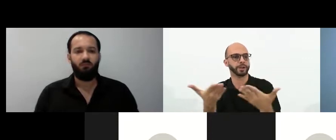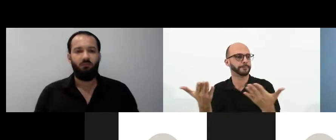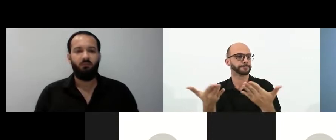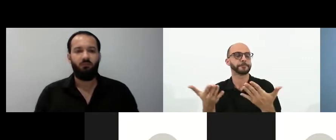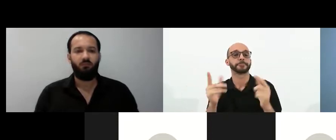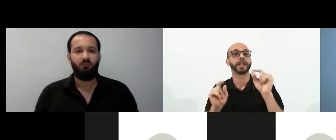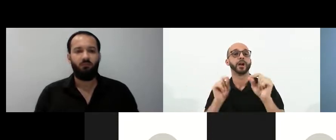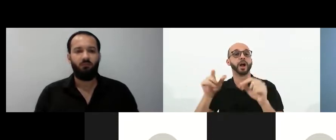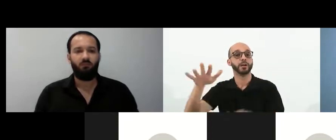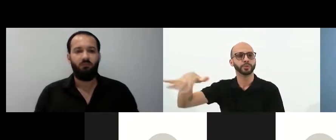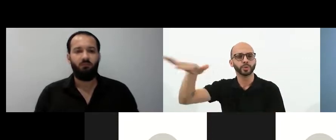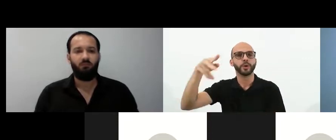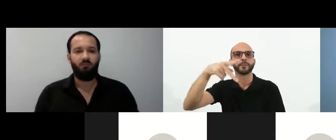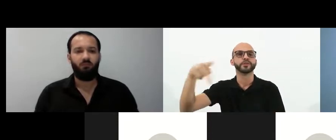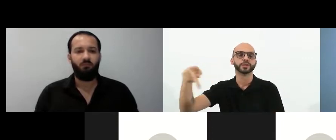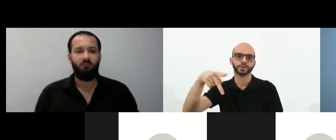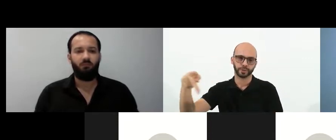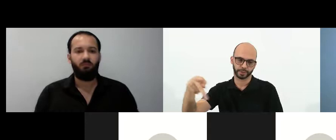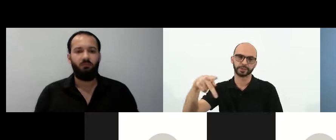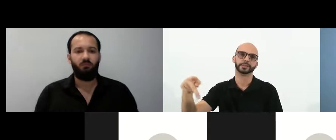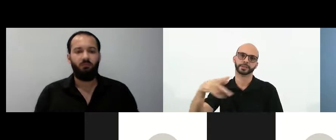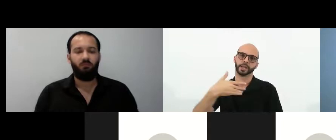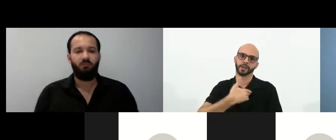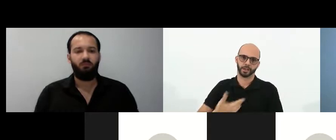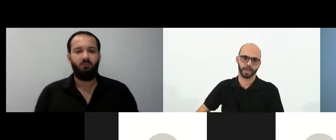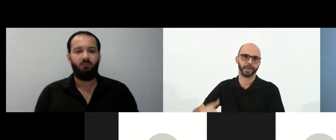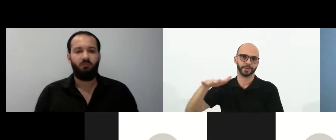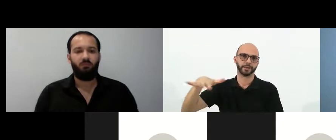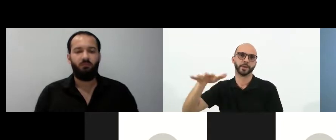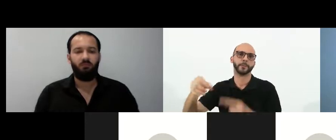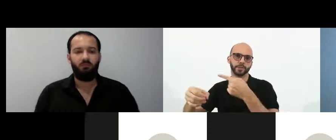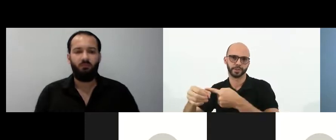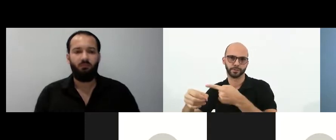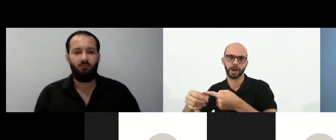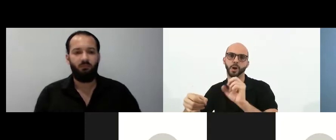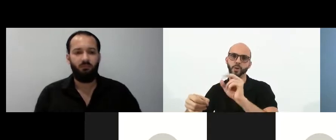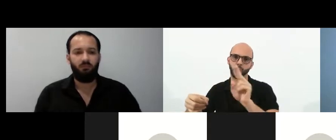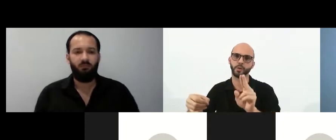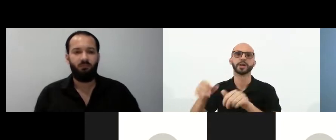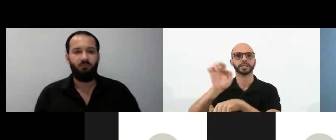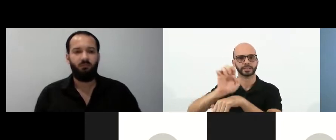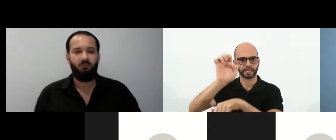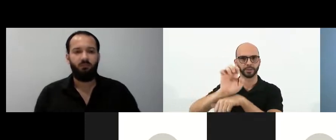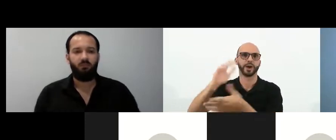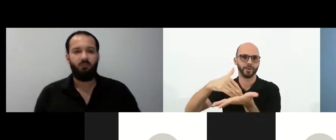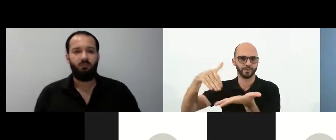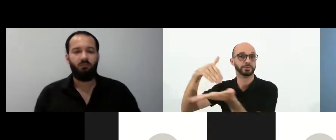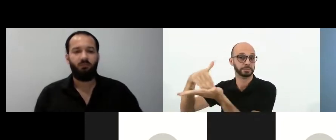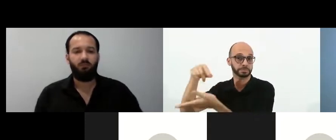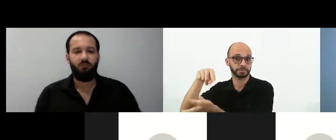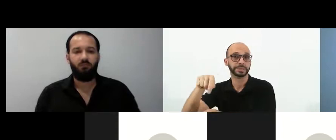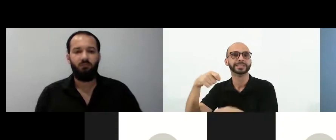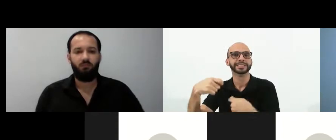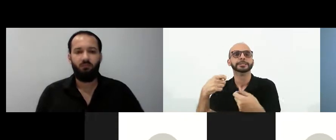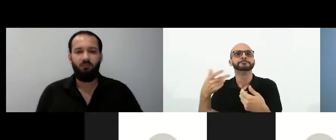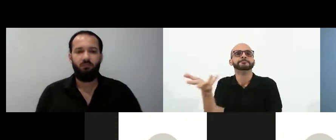que isso nos instiga, né? Como que isso afeta os professores, né? Por exemplo,